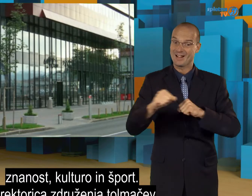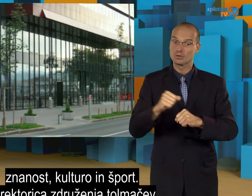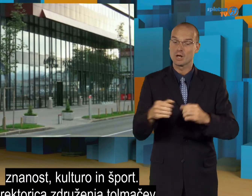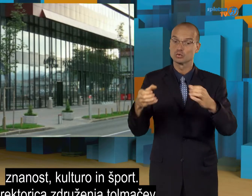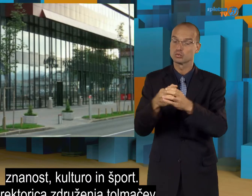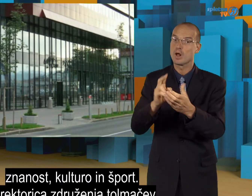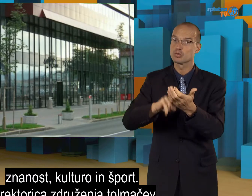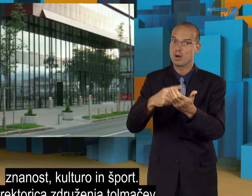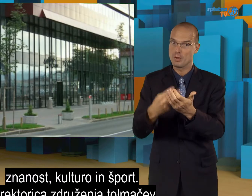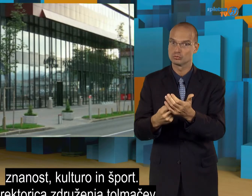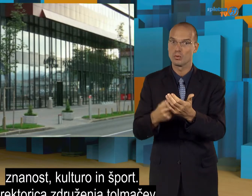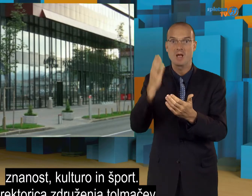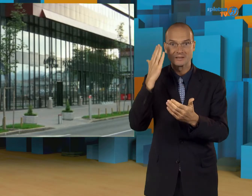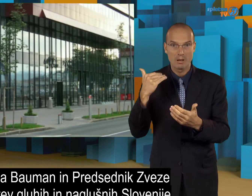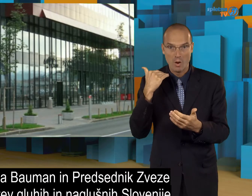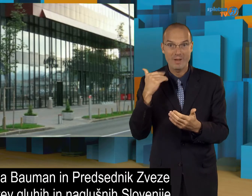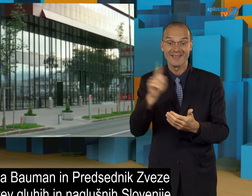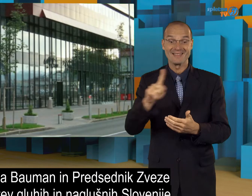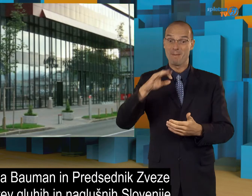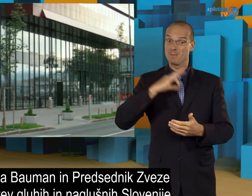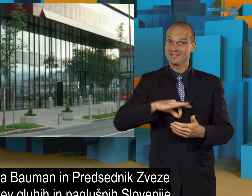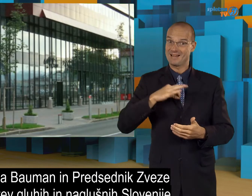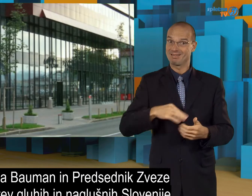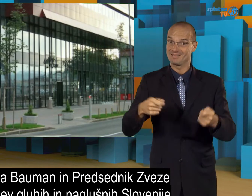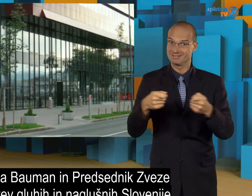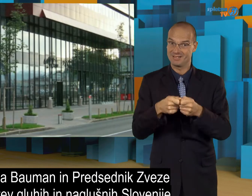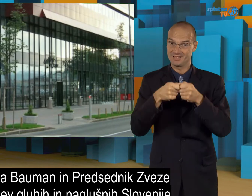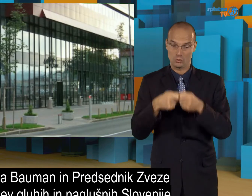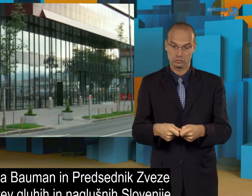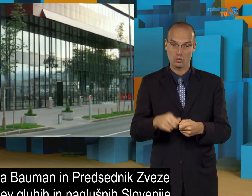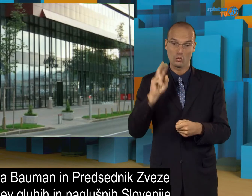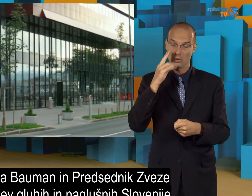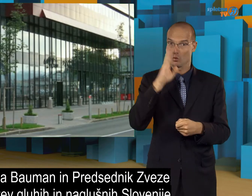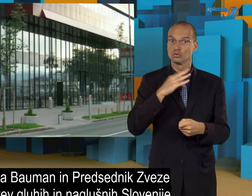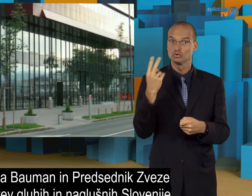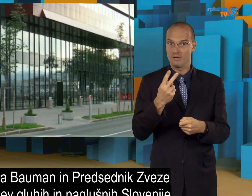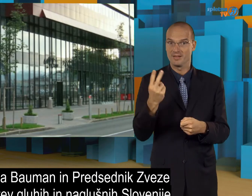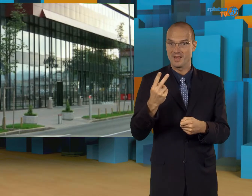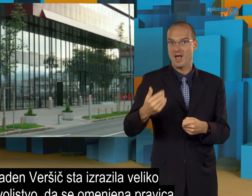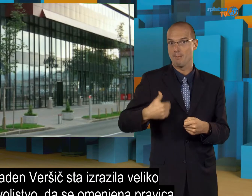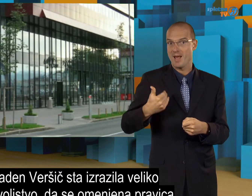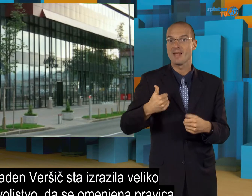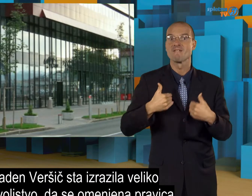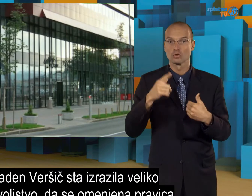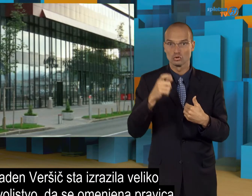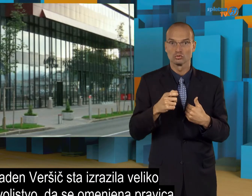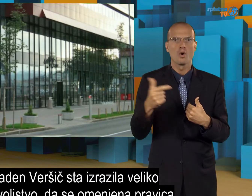Direktorica Združenja tolmačev Jasna Bauman in predsednik Zveze društev gluhih in naglušnih Slovenije Mladen Veršič